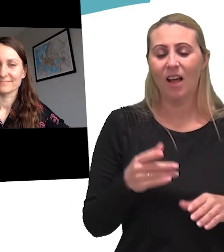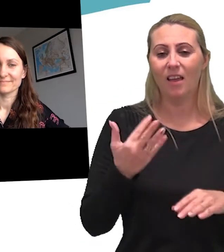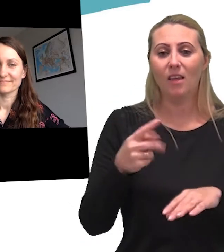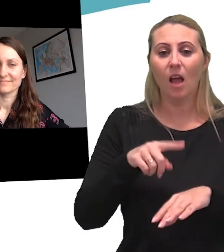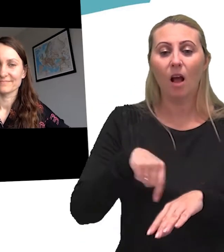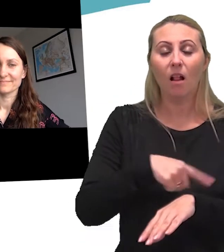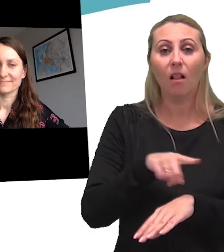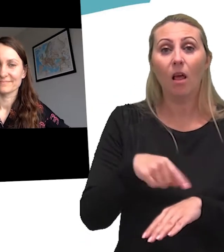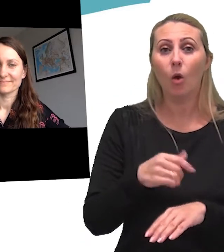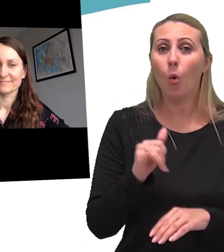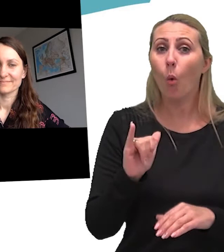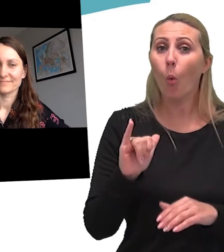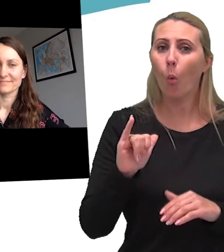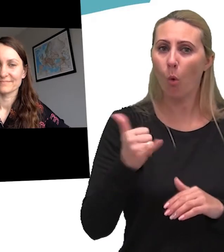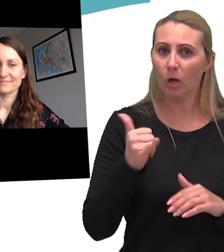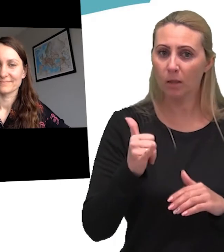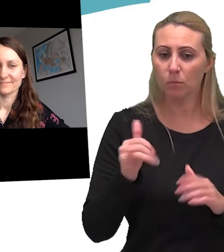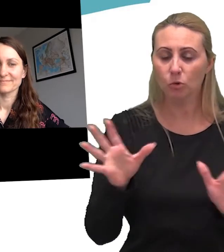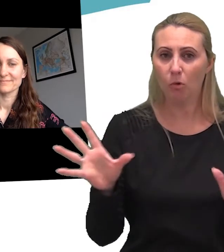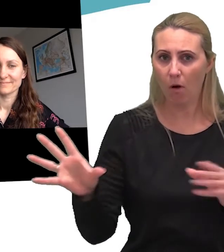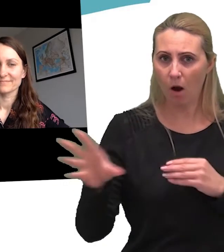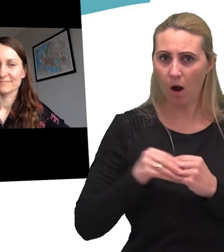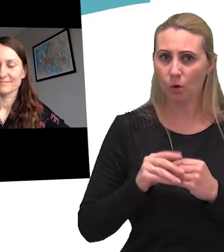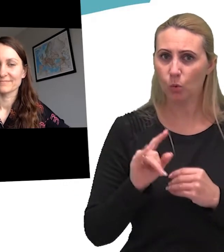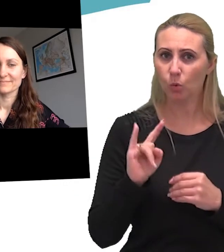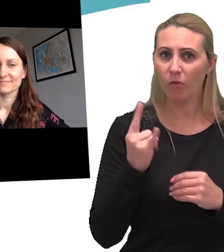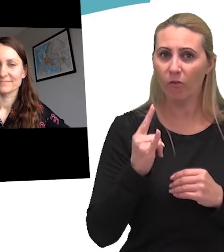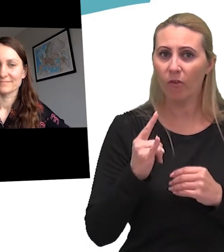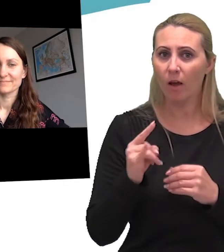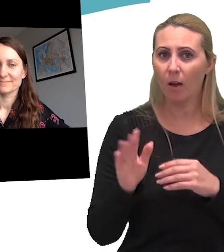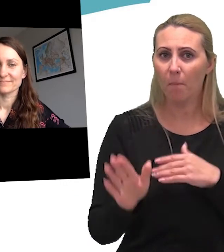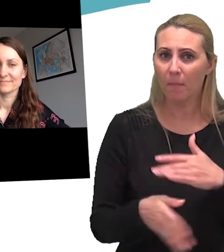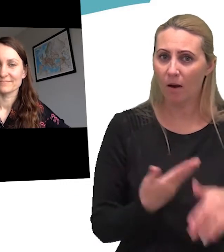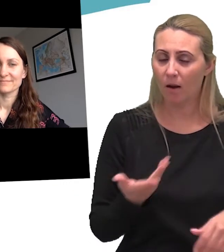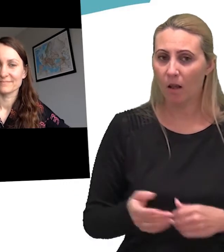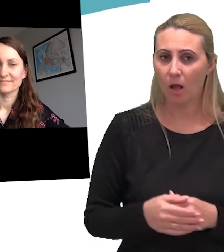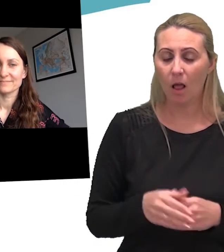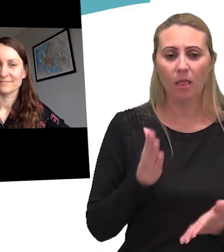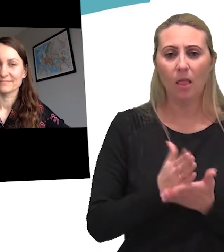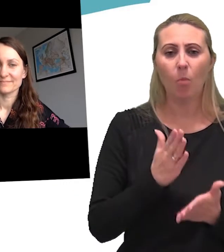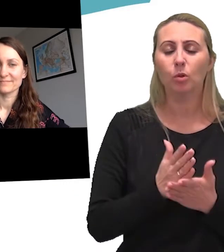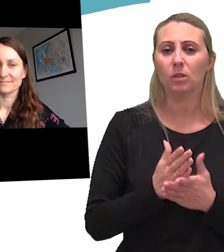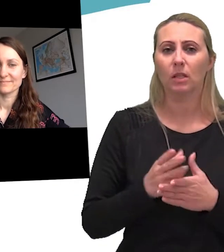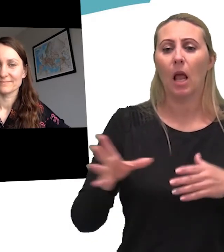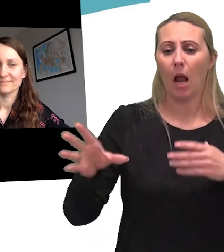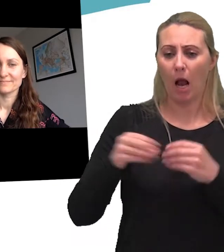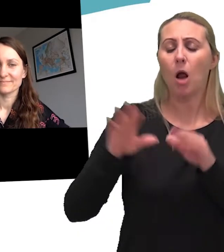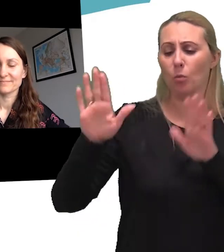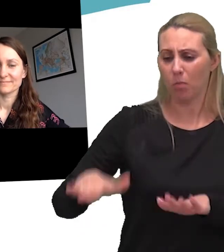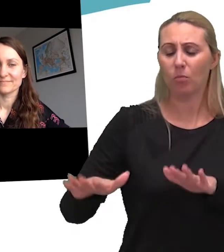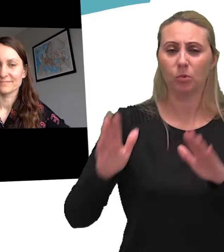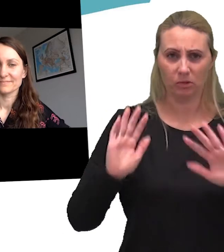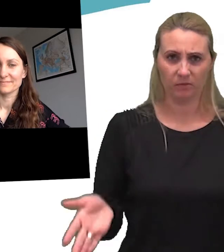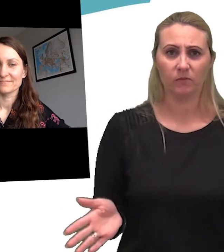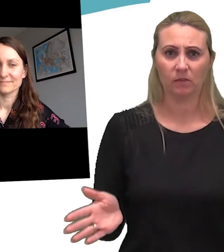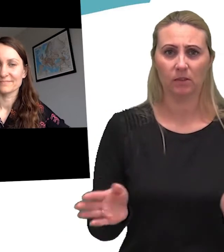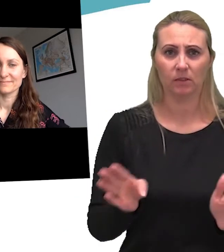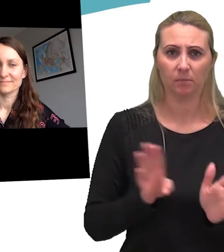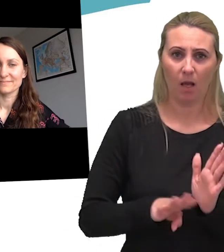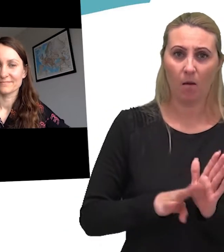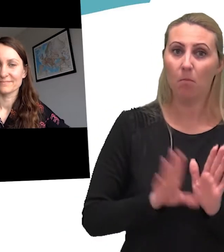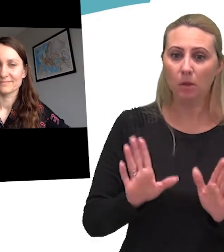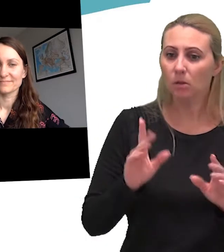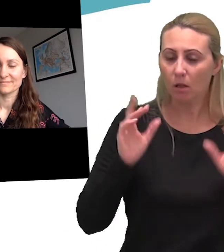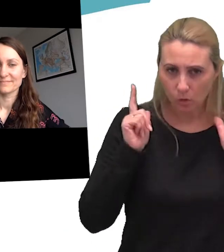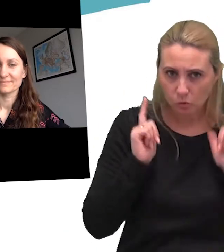laiko kokybiško praleidžiam su vaikais. Tai nebūtinai tas fizinis buvimas yra buvimas iš tiesų